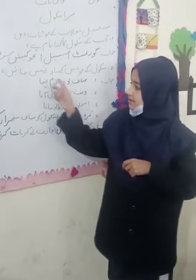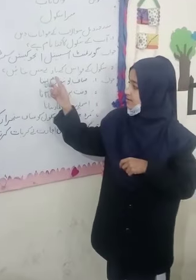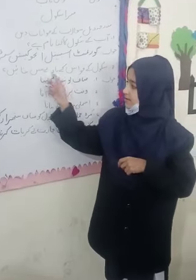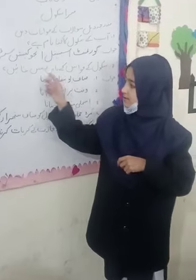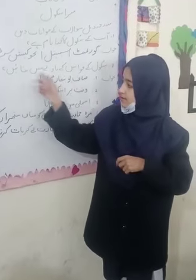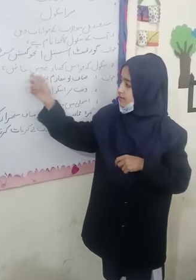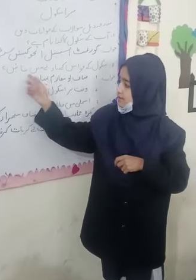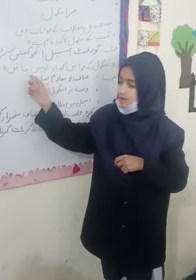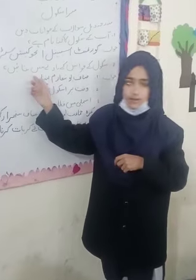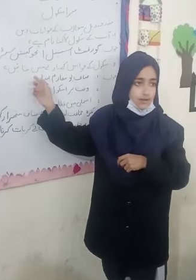बारे